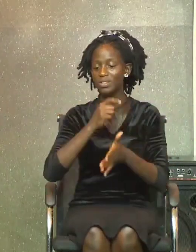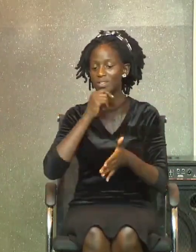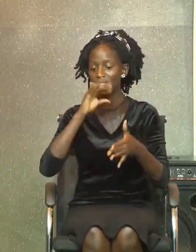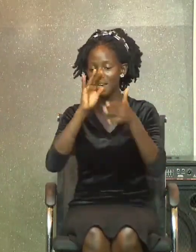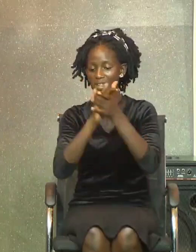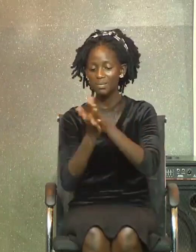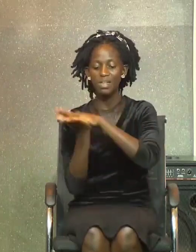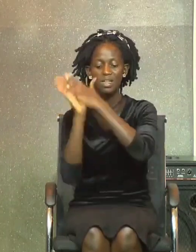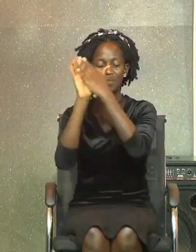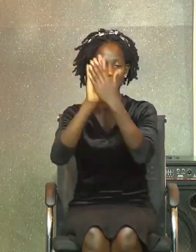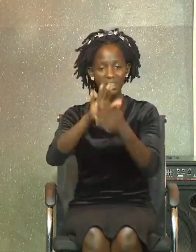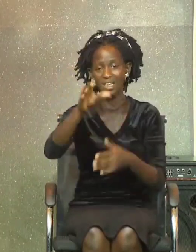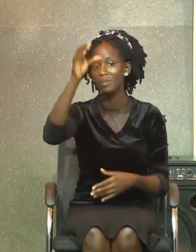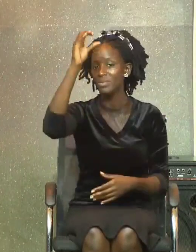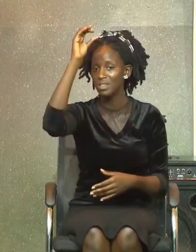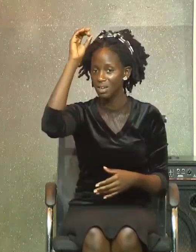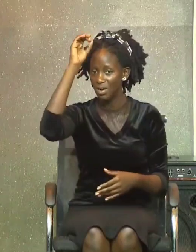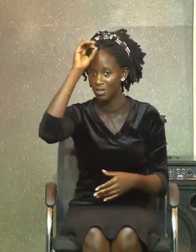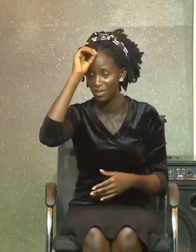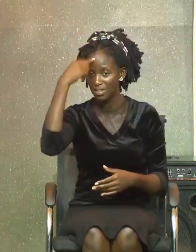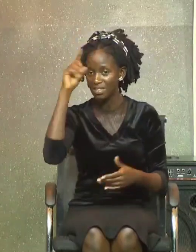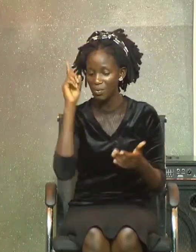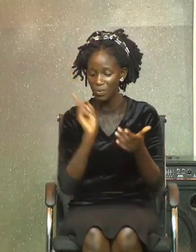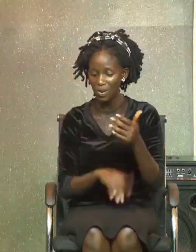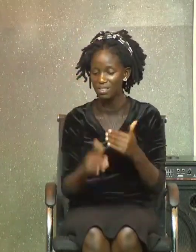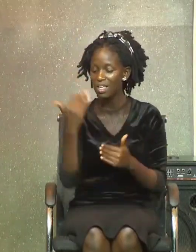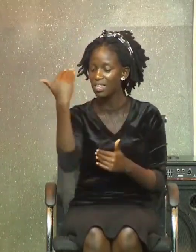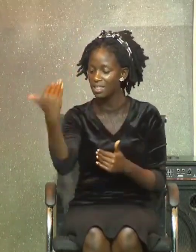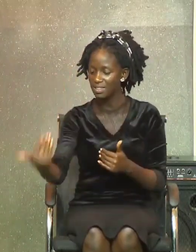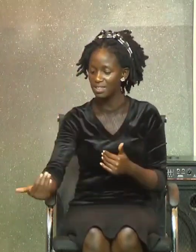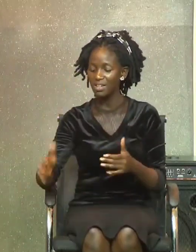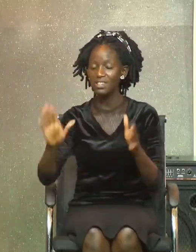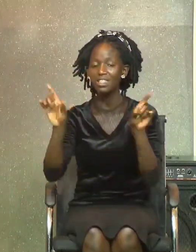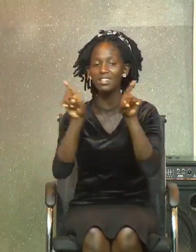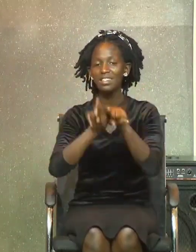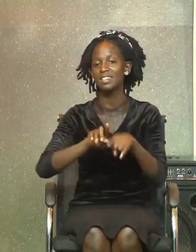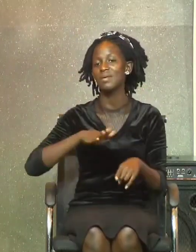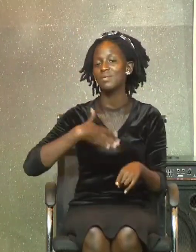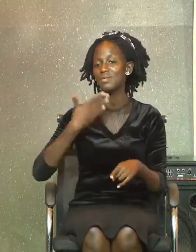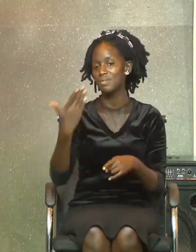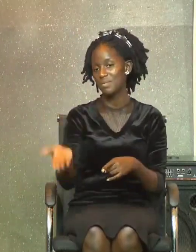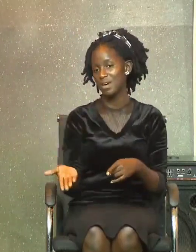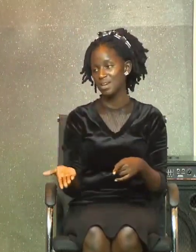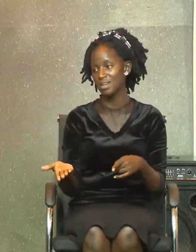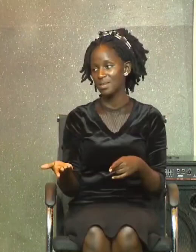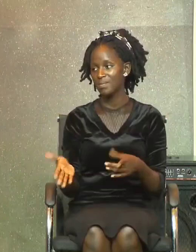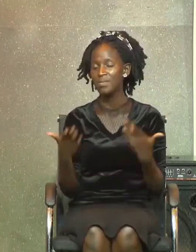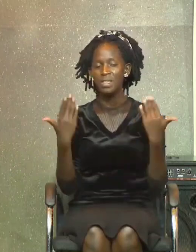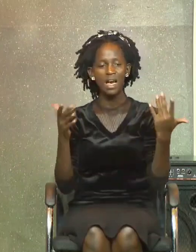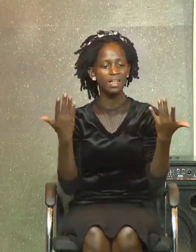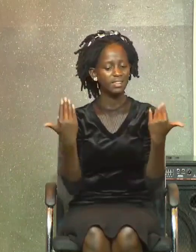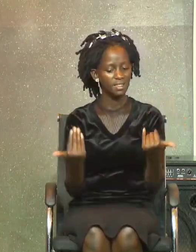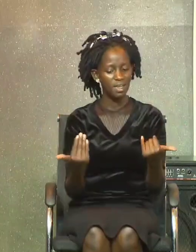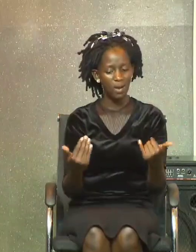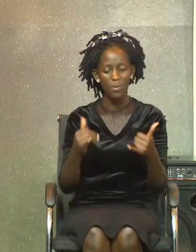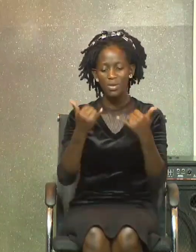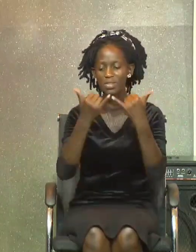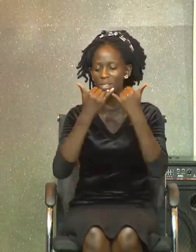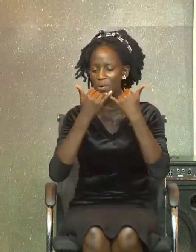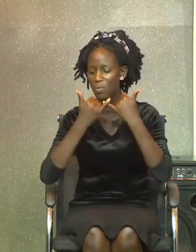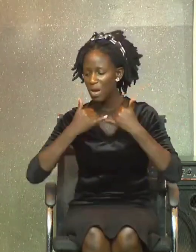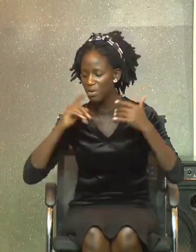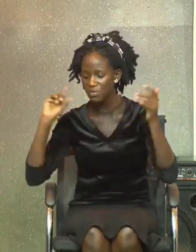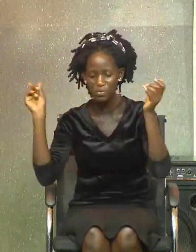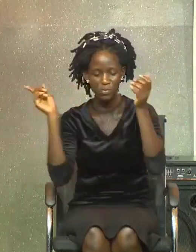omusiru. N'agamba n'oyo naye mwana wange. Ate omukyala ono ne kimuwa ebbanja okunoonya